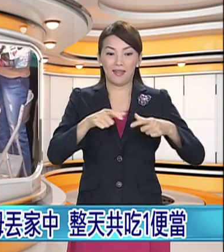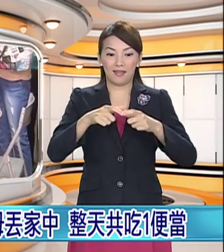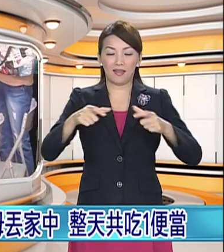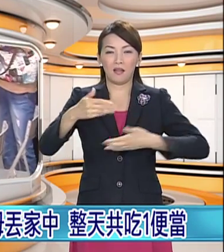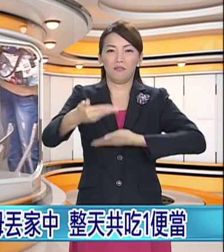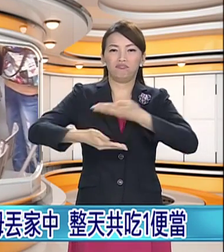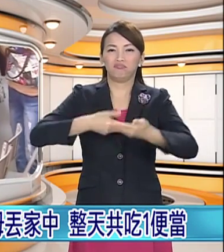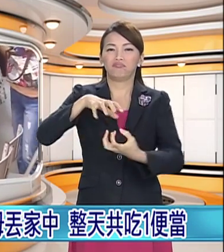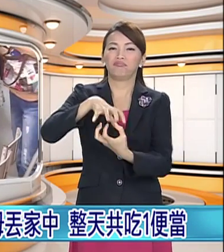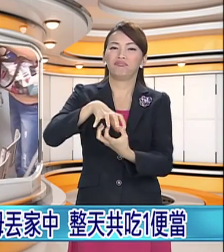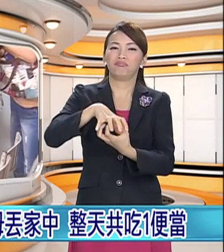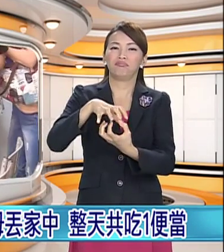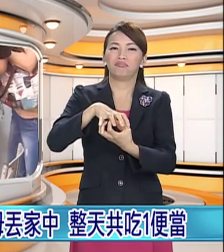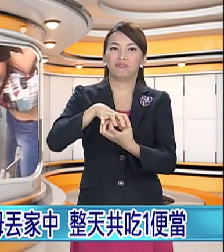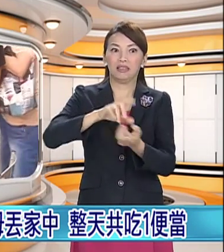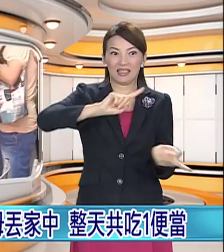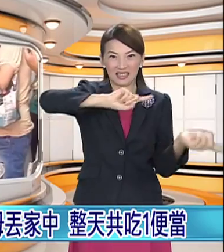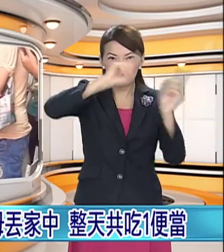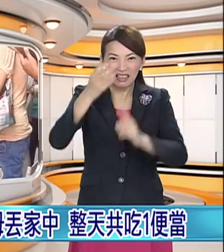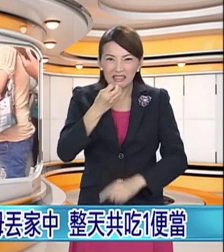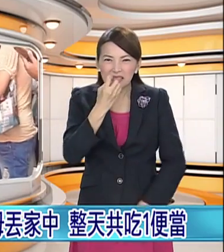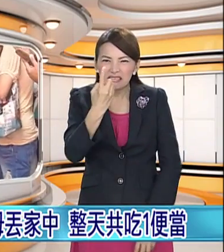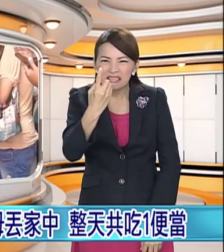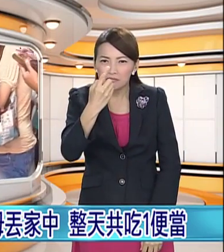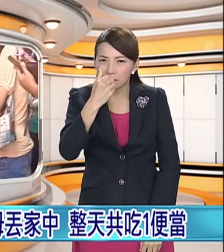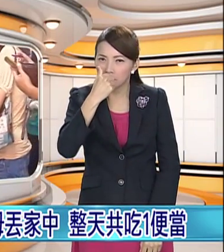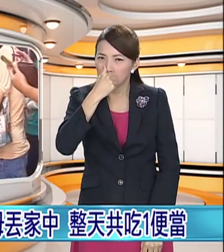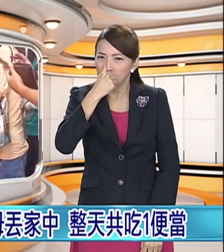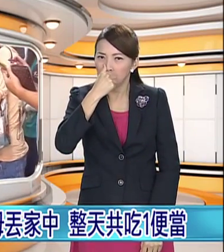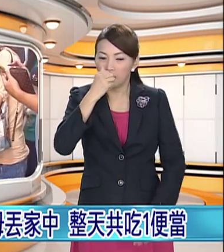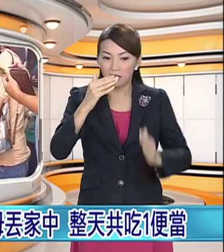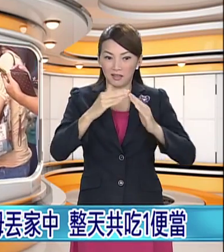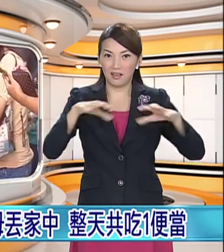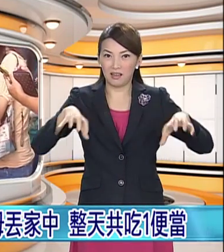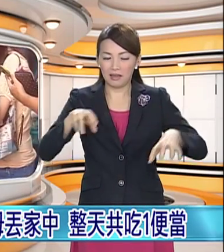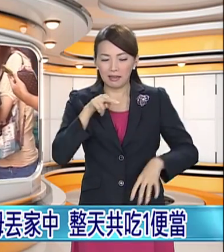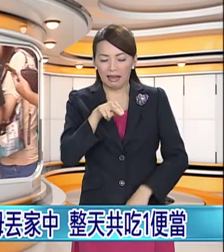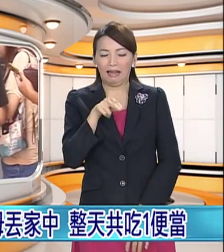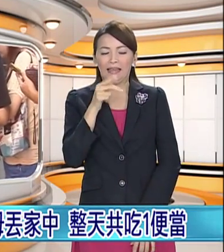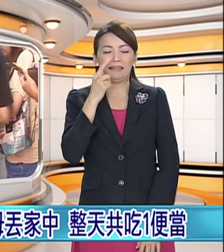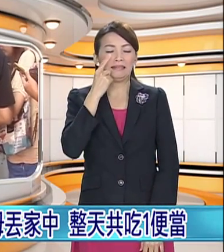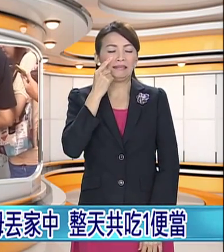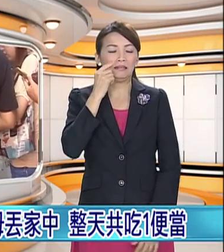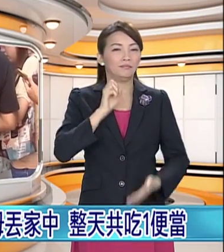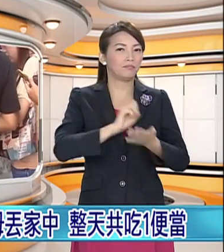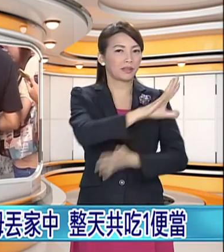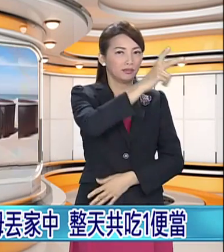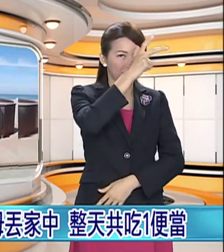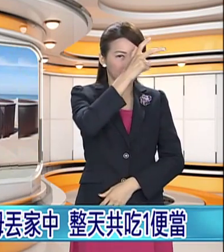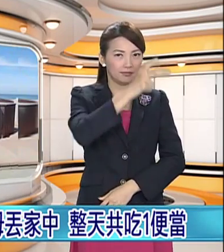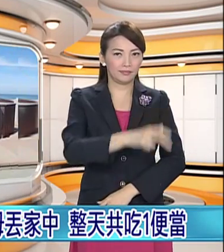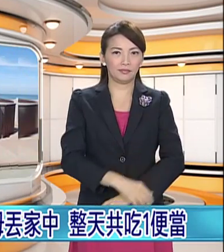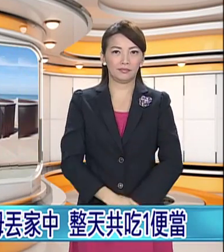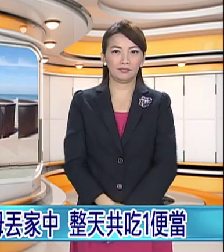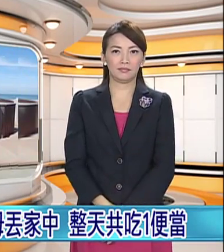券来买东西，一整天才吃一个便当果腹，所幸被邻居发现报警。